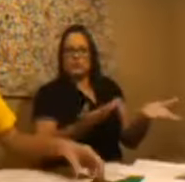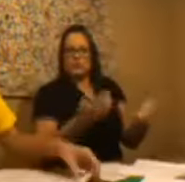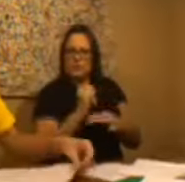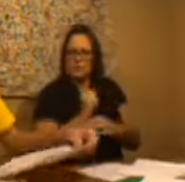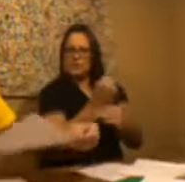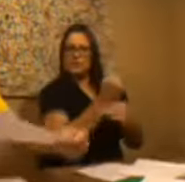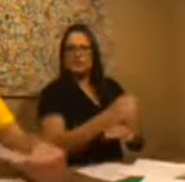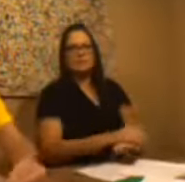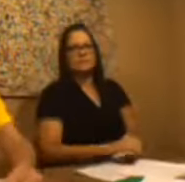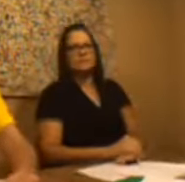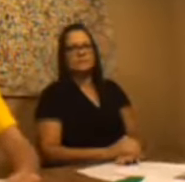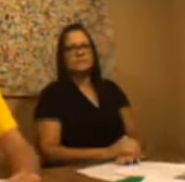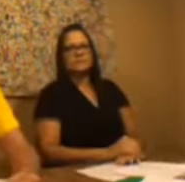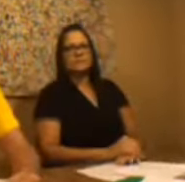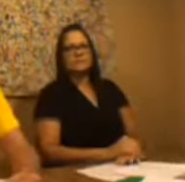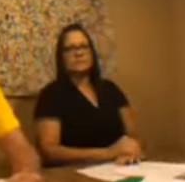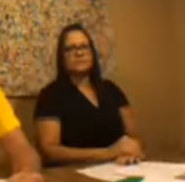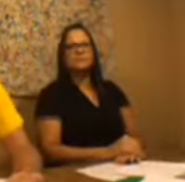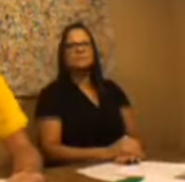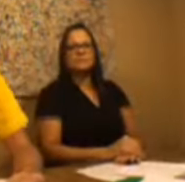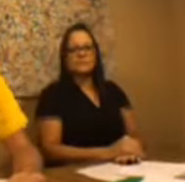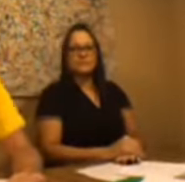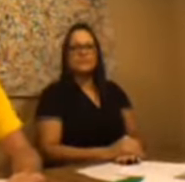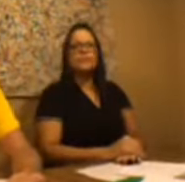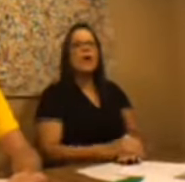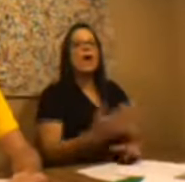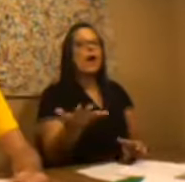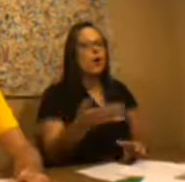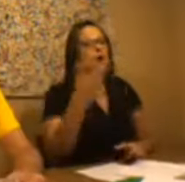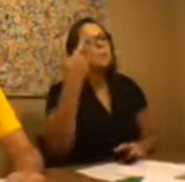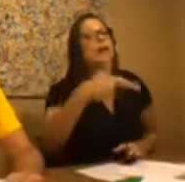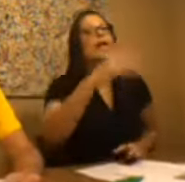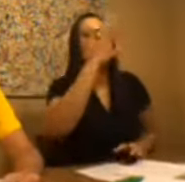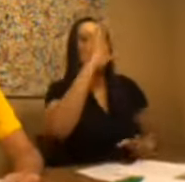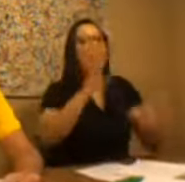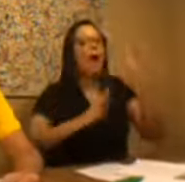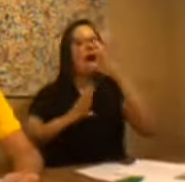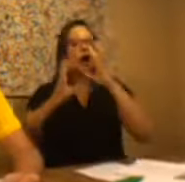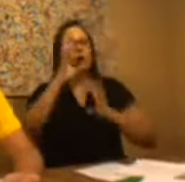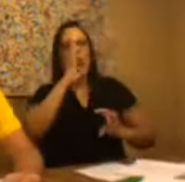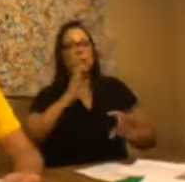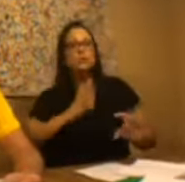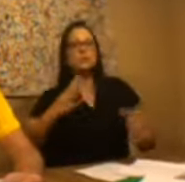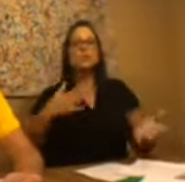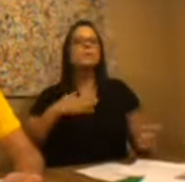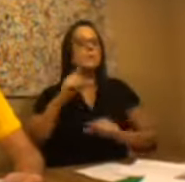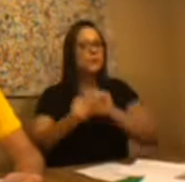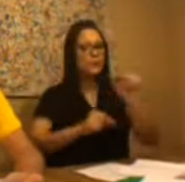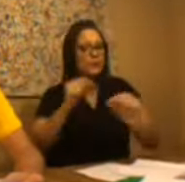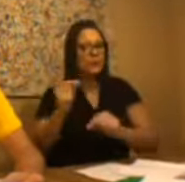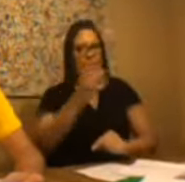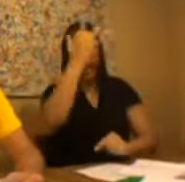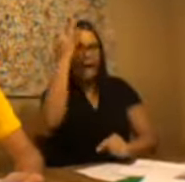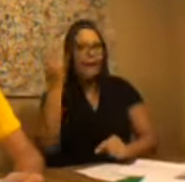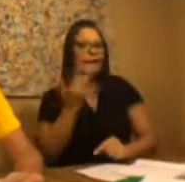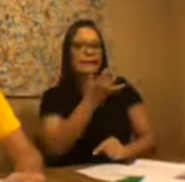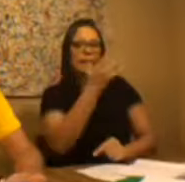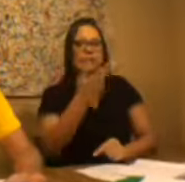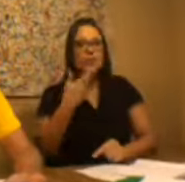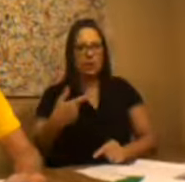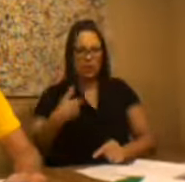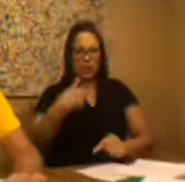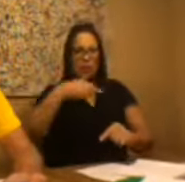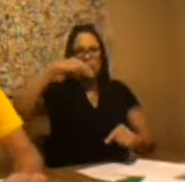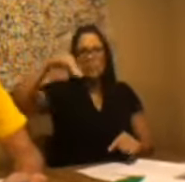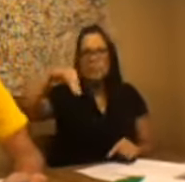mas agora vamos lá os fakes nilson andrade com o flamengo dizendo que eu vou acabar com o ministério da